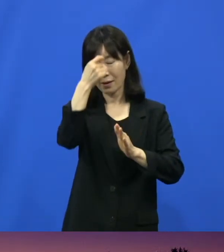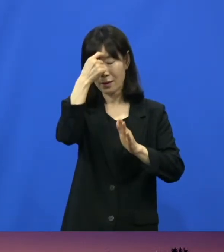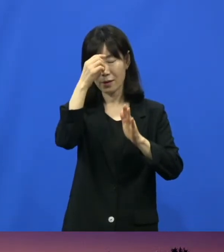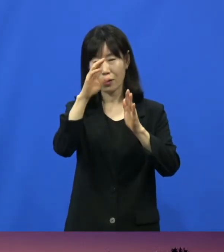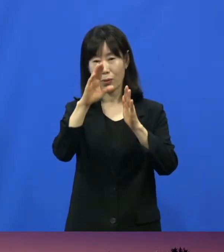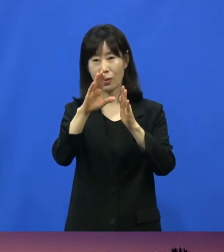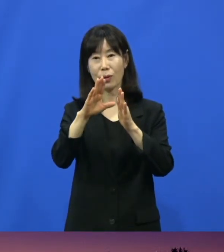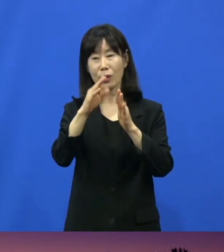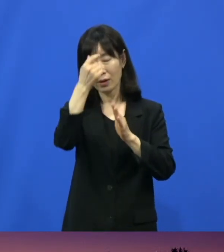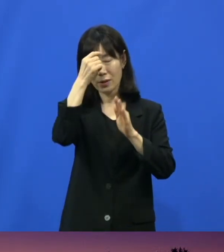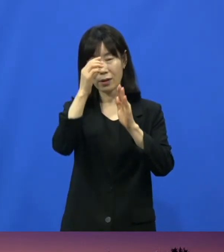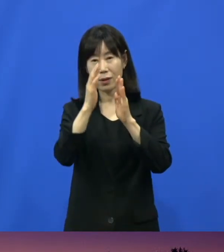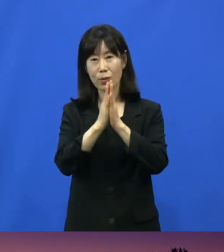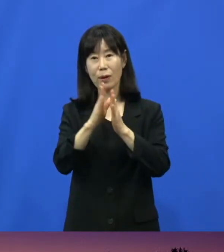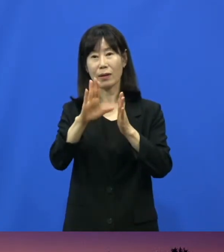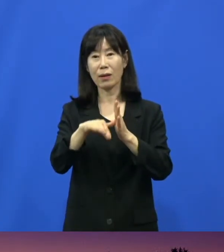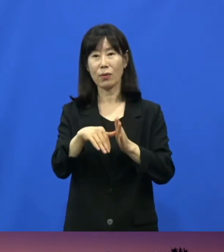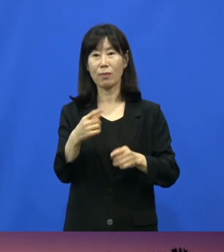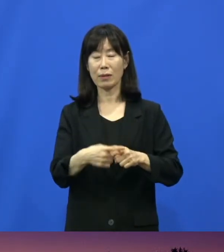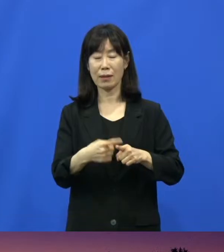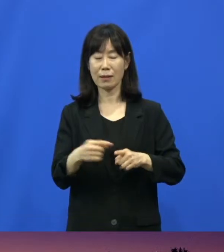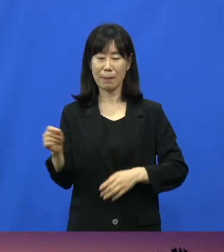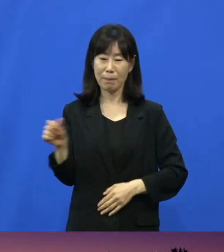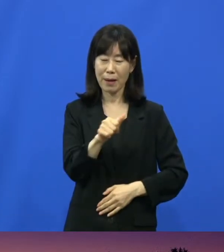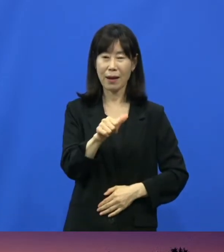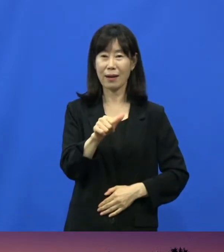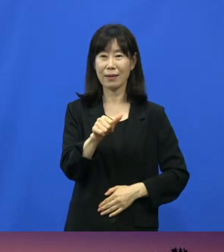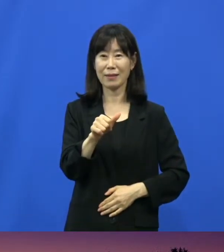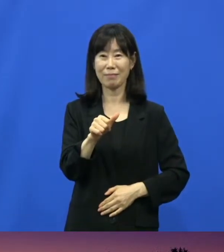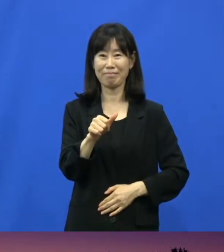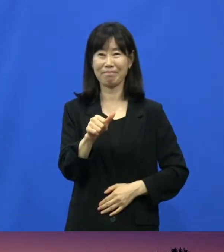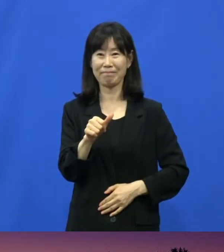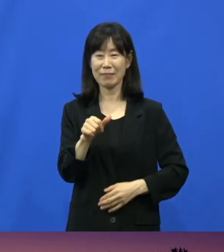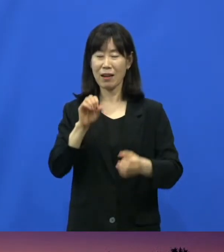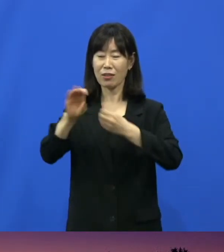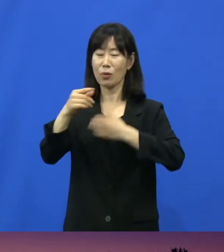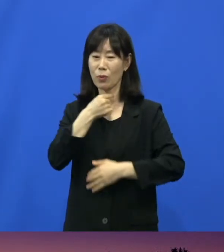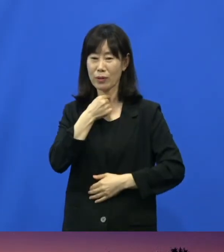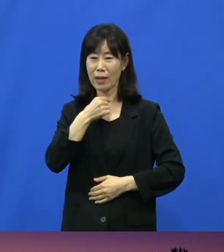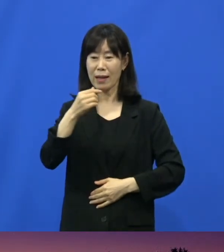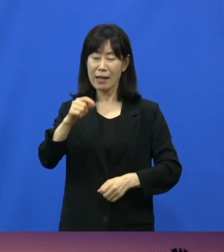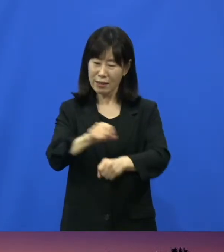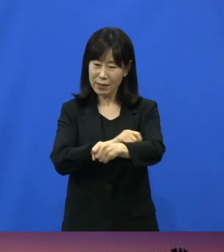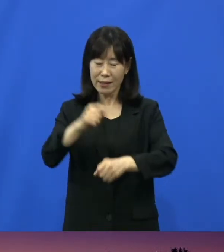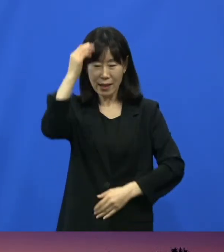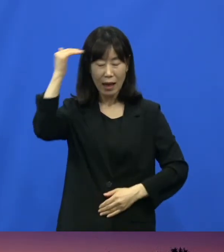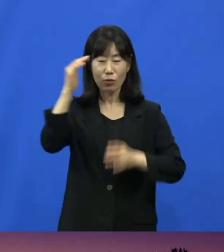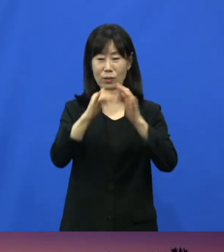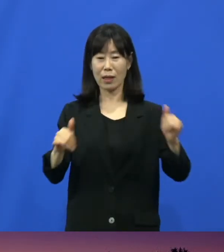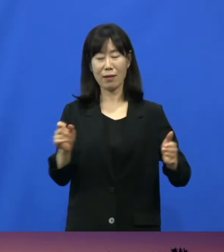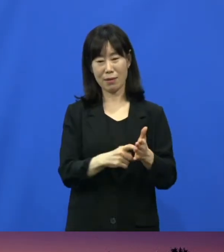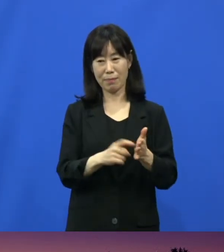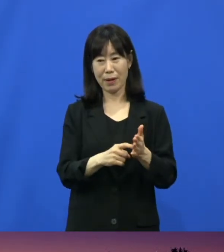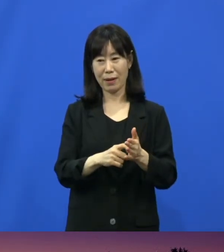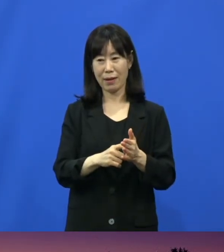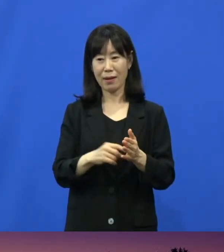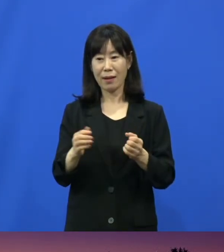그래서 하나님은 굉장히 한국 사람에게는 신경이 쓰이시는 거예요. 얘들은 급해.